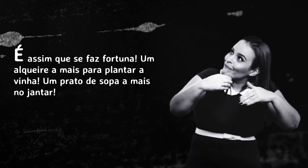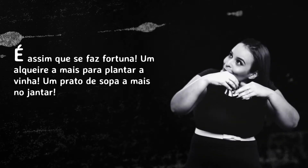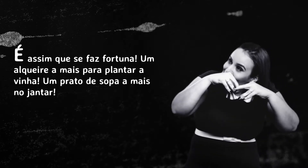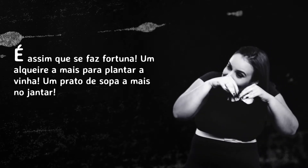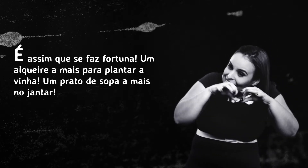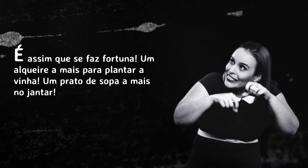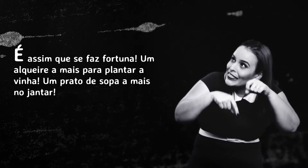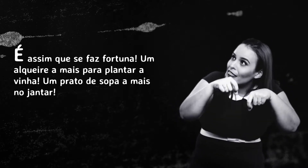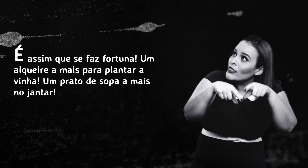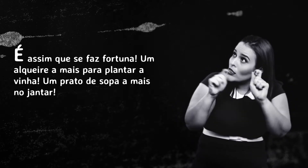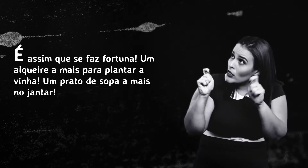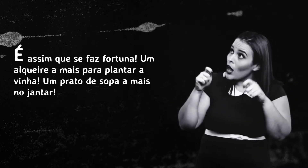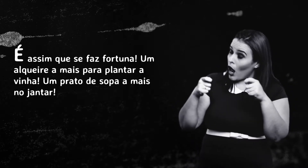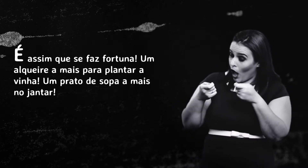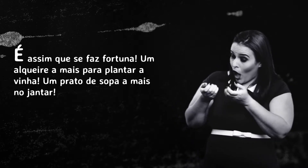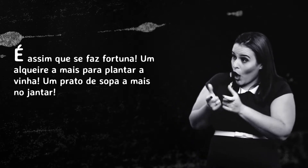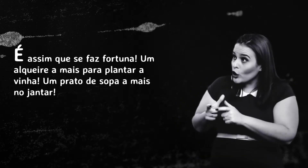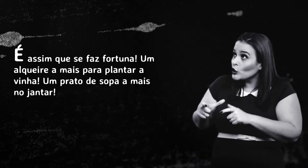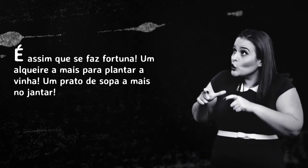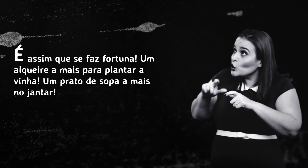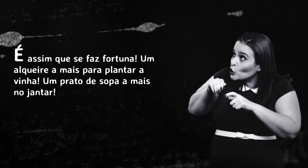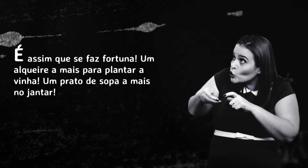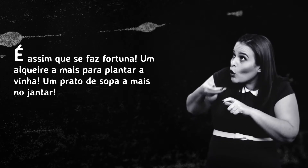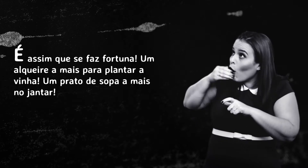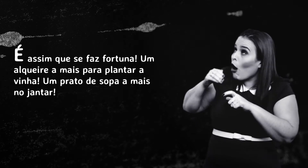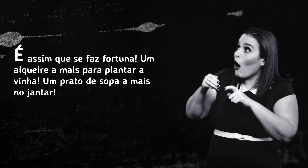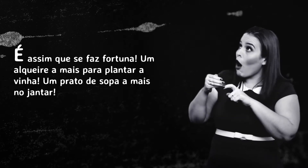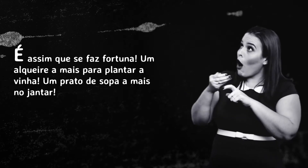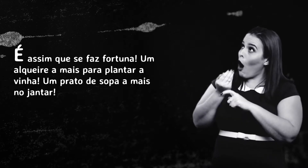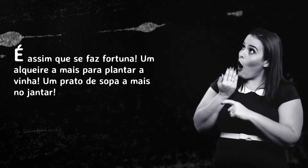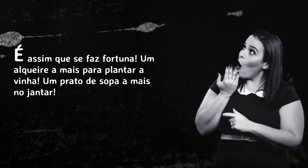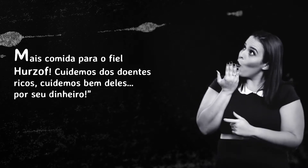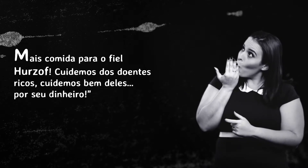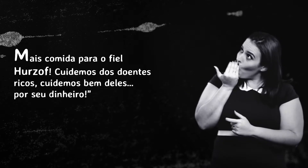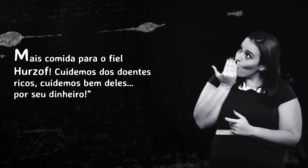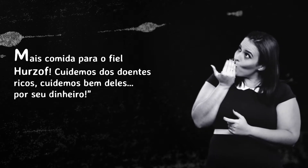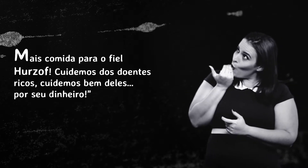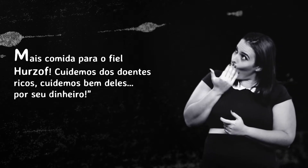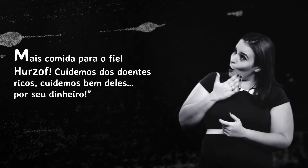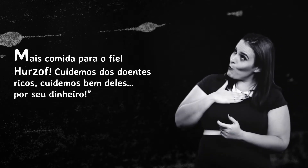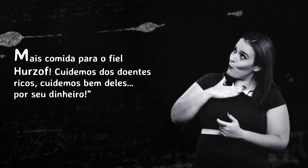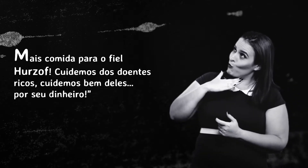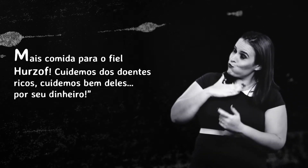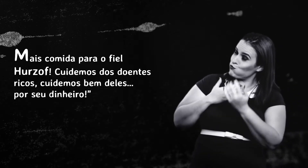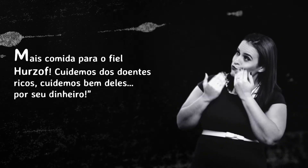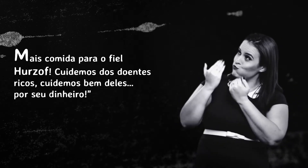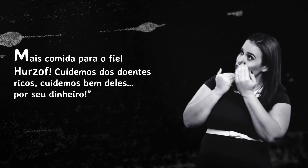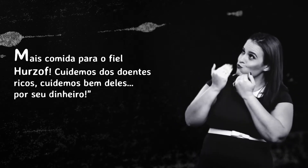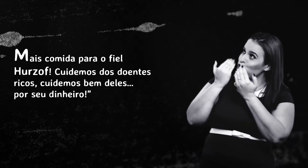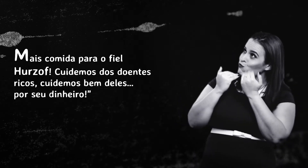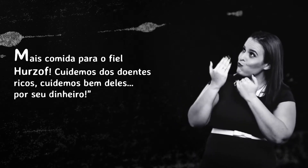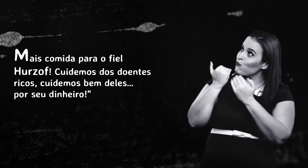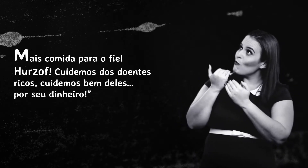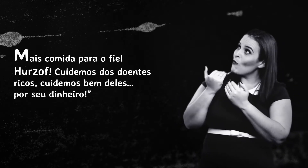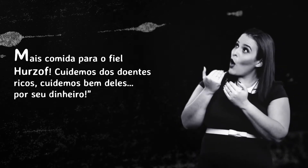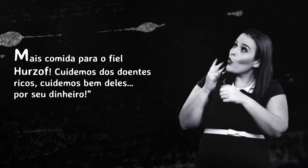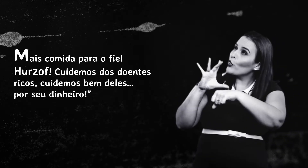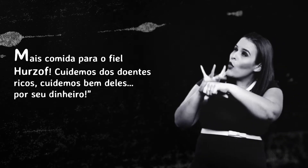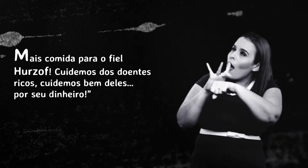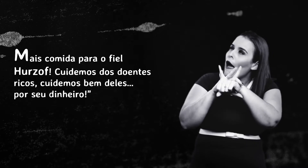a vinha. Um prato de sopa a mais no jantar. Mais comida para o fiel Hurzov. Cuidemos